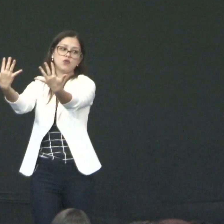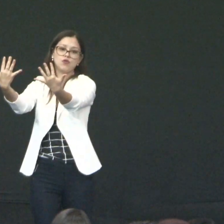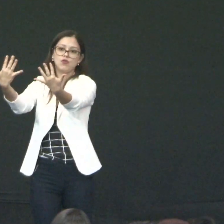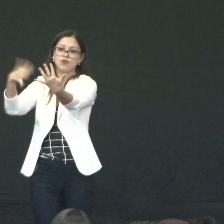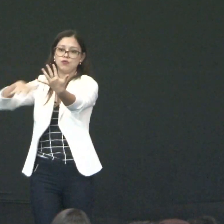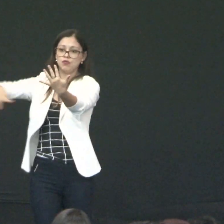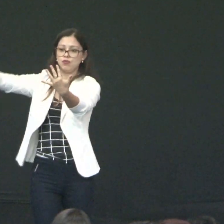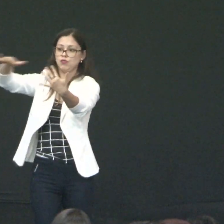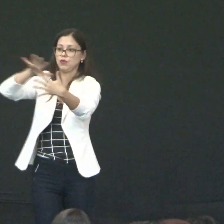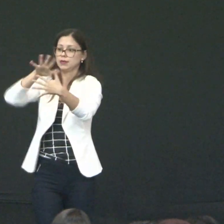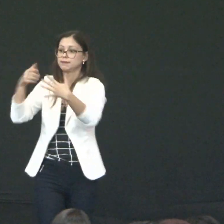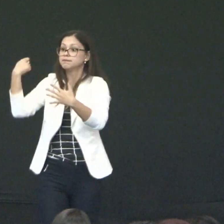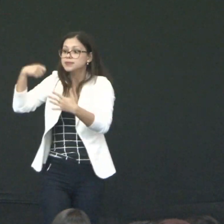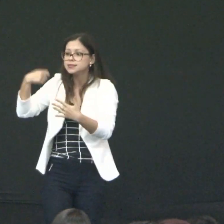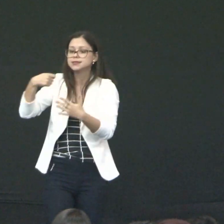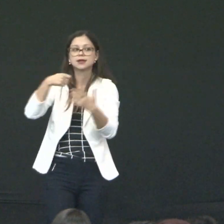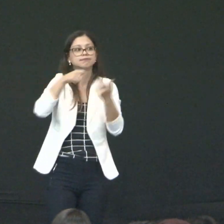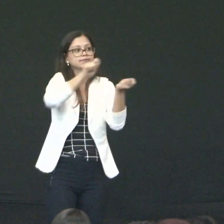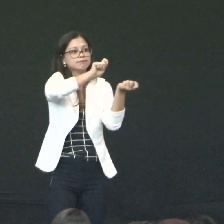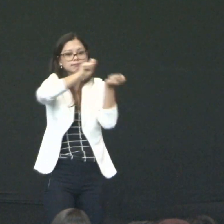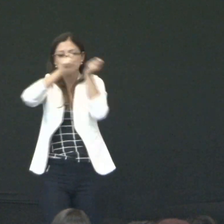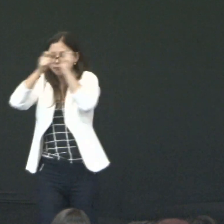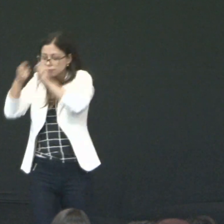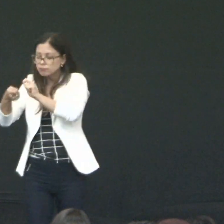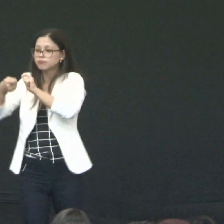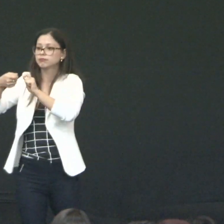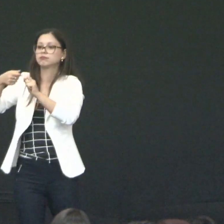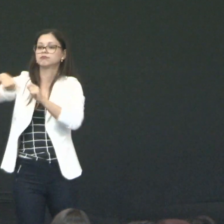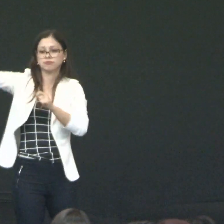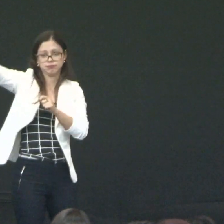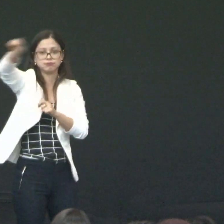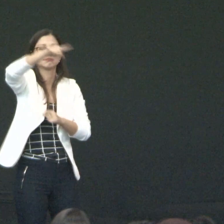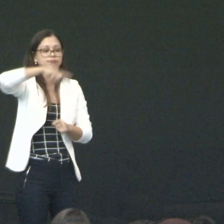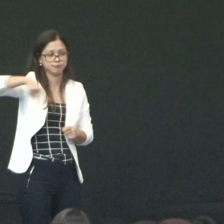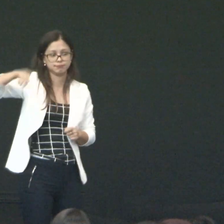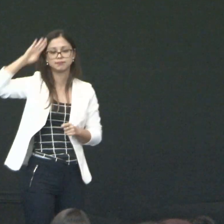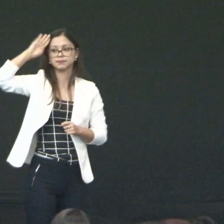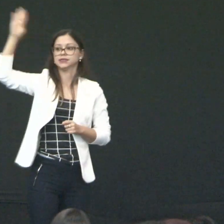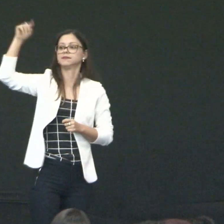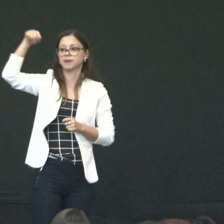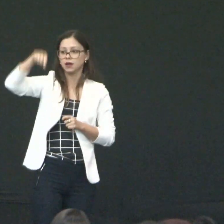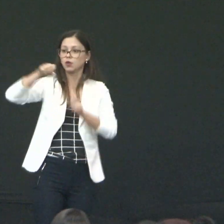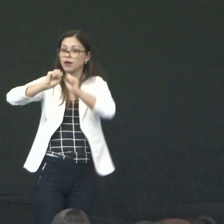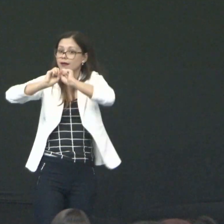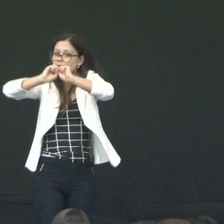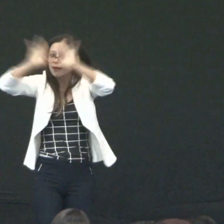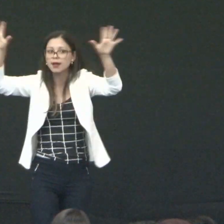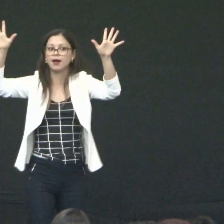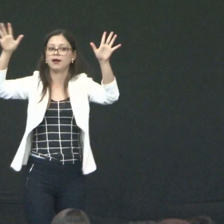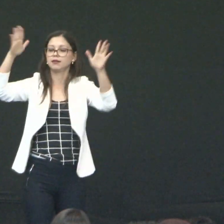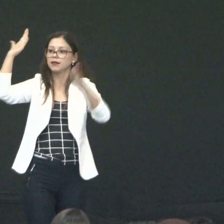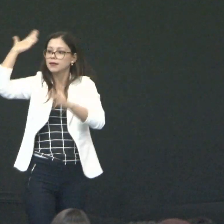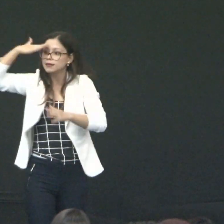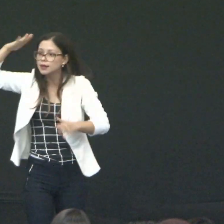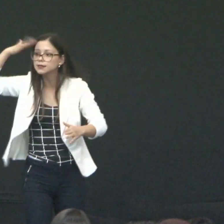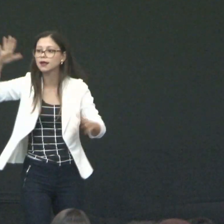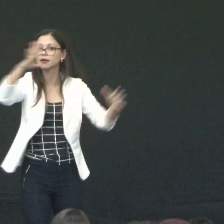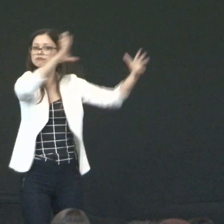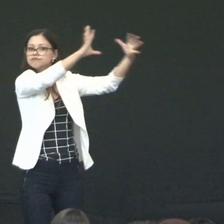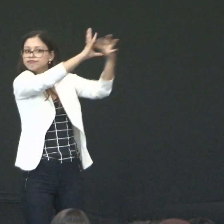isso acontece, mas entender as especificidades do aquele público para qual está sendo traduzido ou interpretado aquela língua de